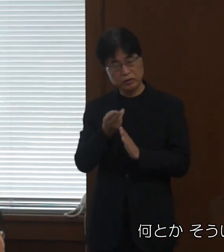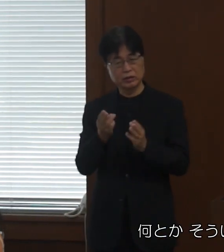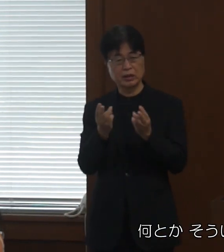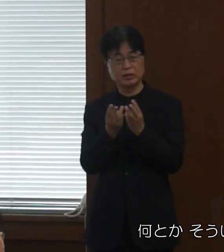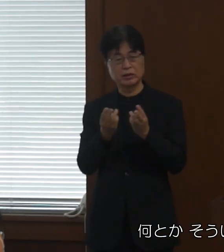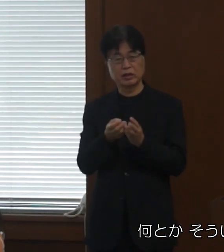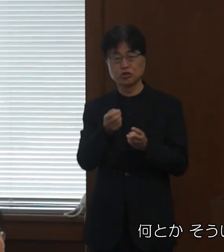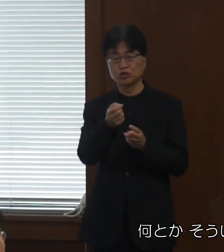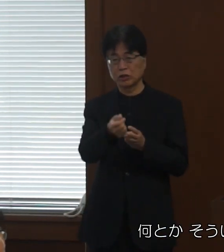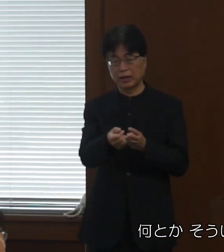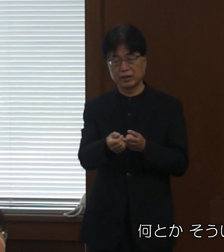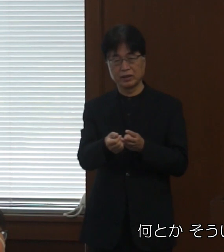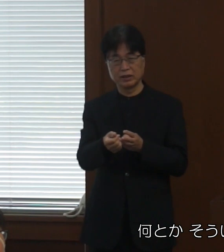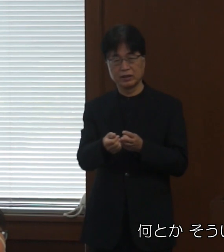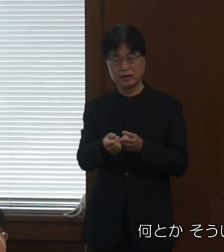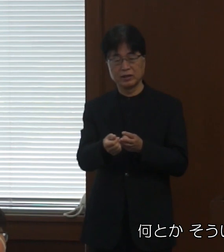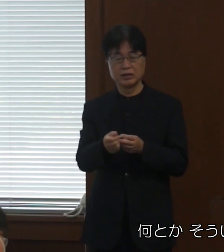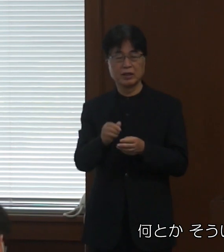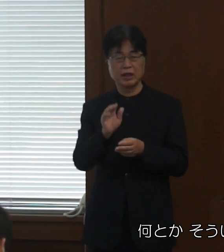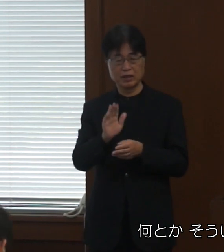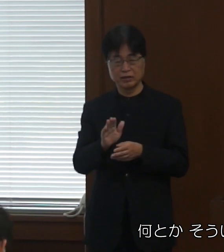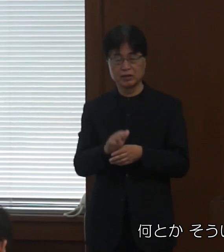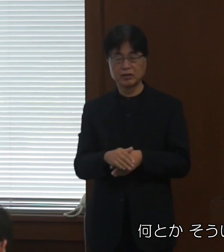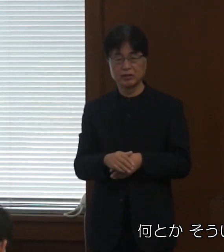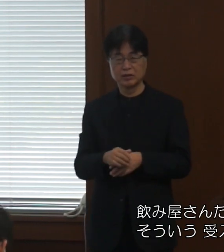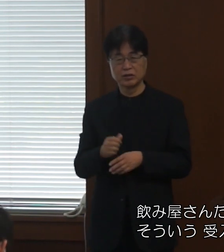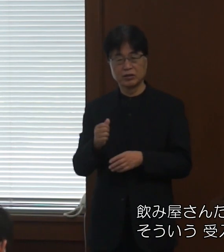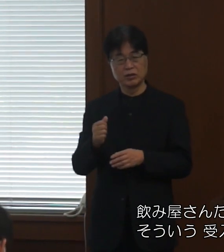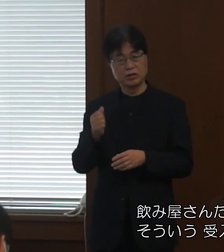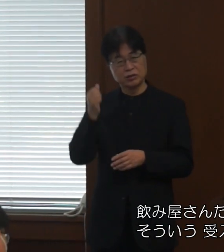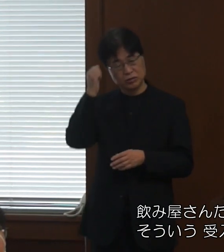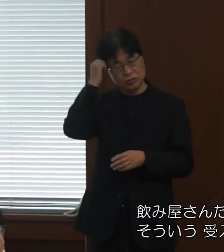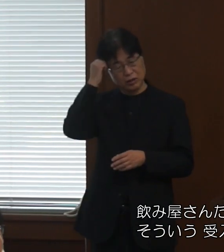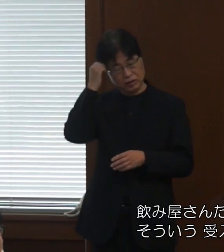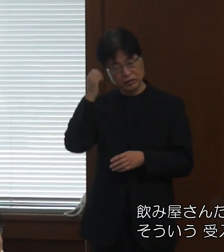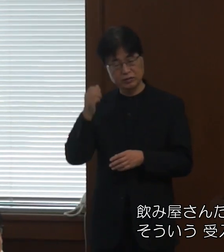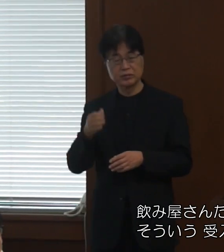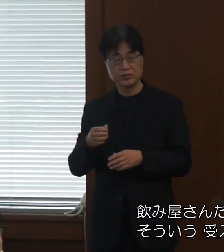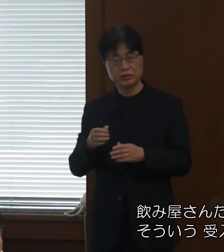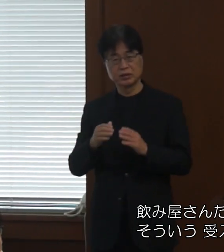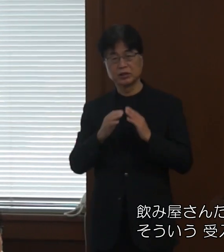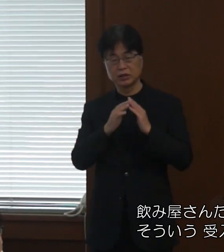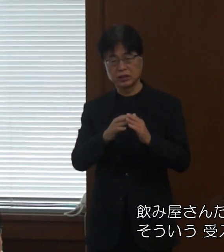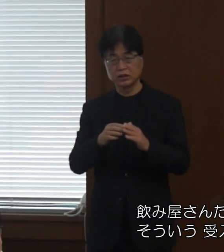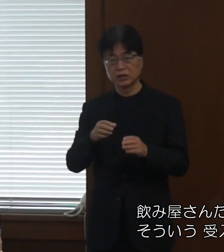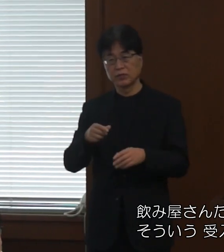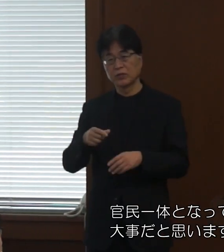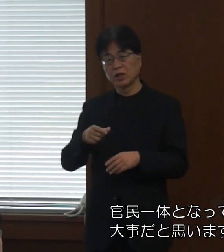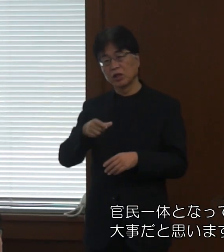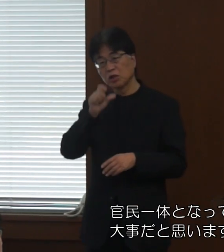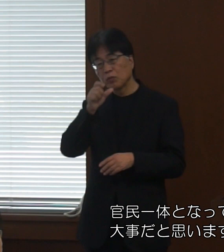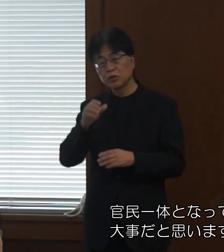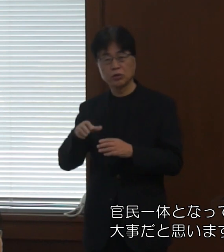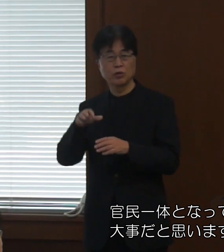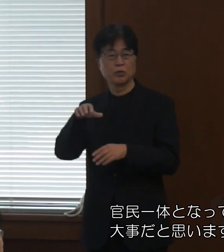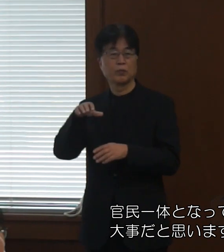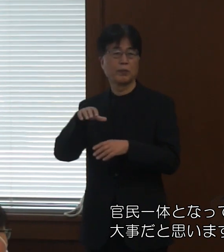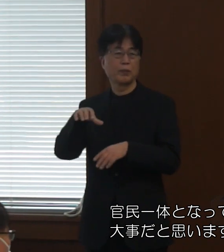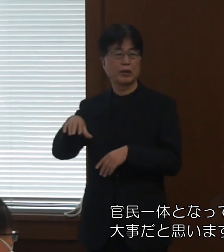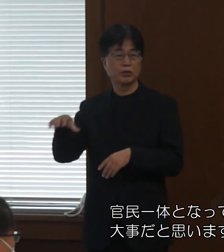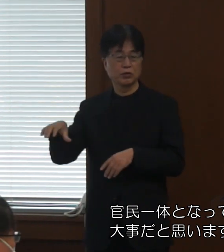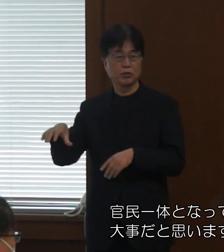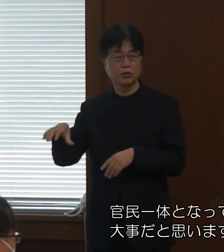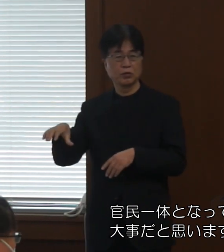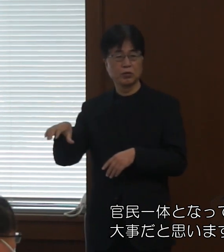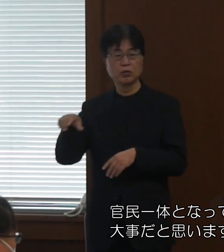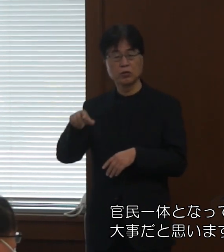いう宿泊施設だったりその飲み屋さんだったりそういう受け入れ環境という部分を官民一体となって育て